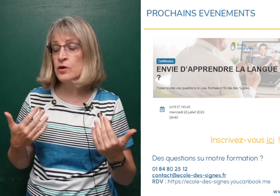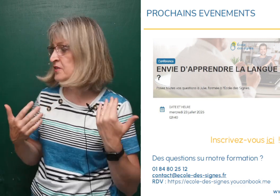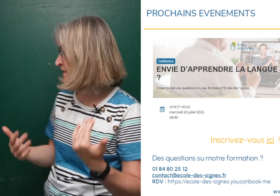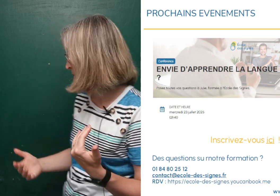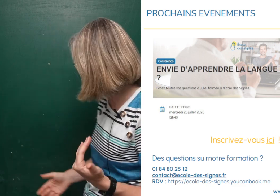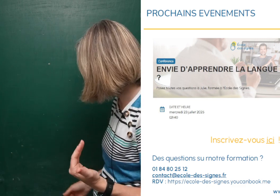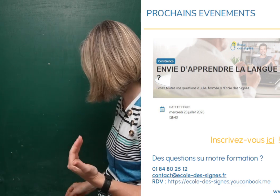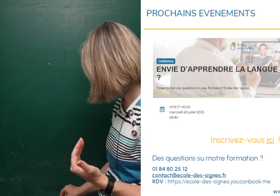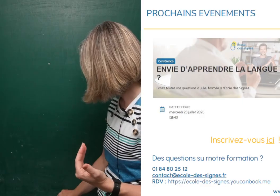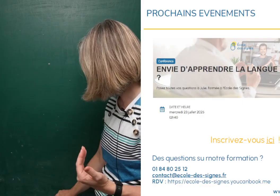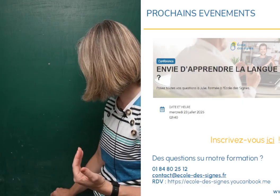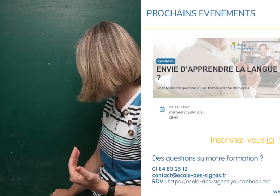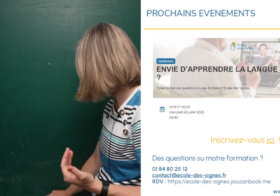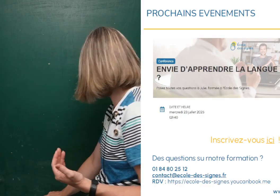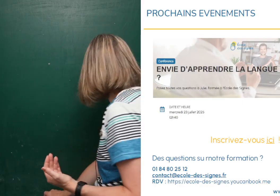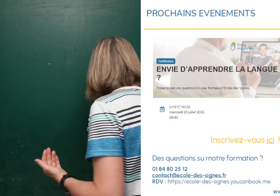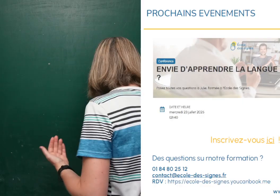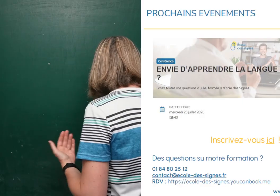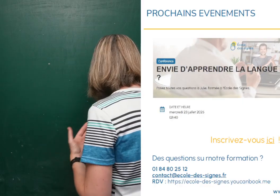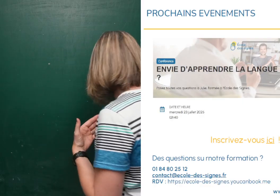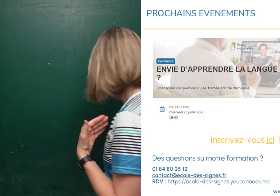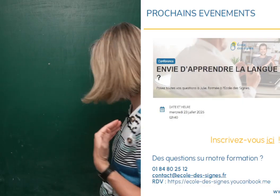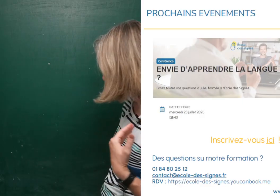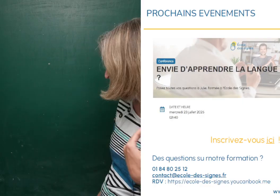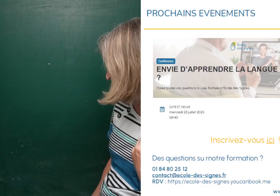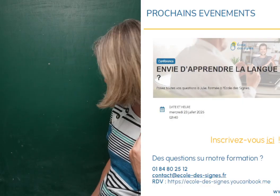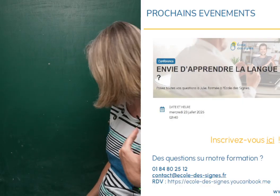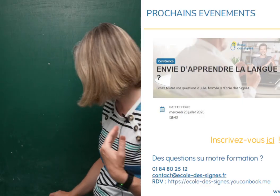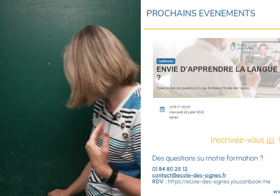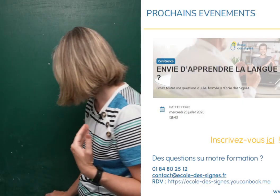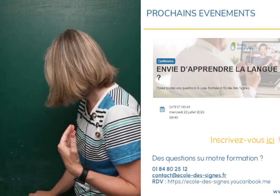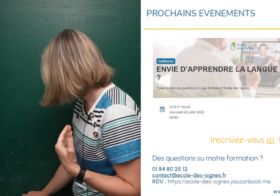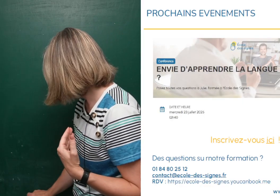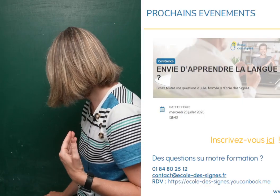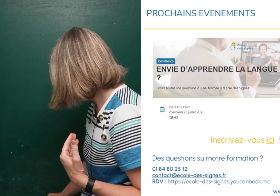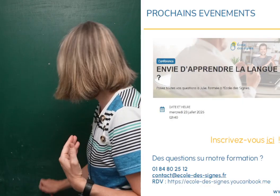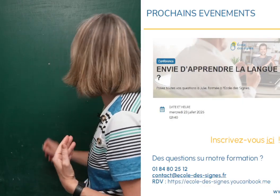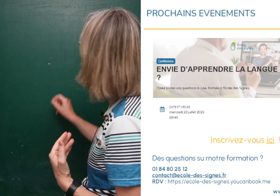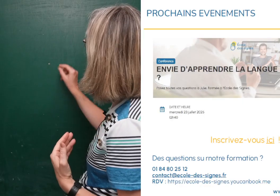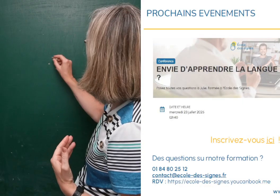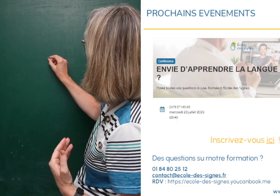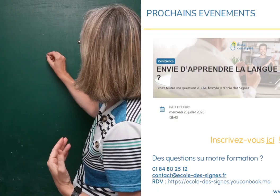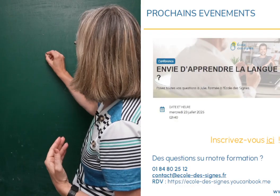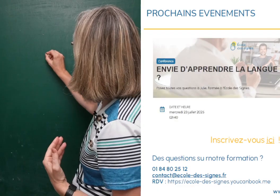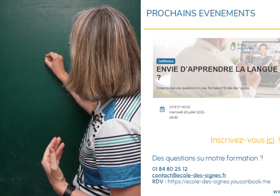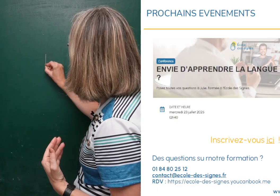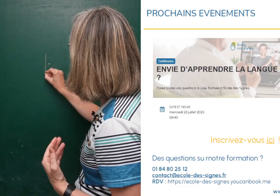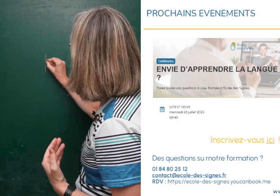ils apprennent, alors j'ai pas de craie blanche, je vais prendre une marron, je sais pas si vous allez voir, mais